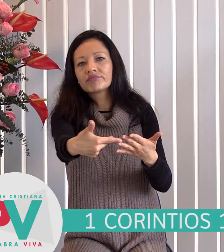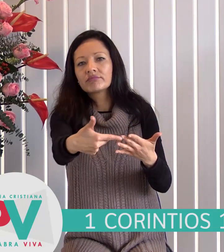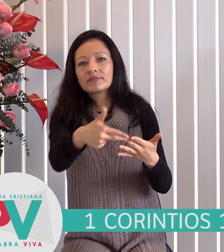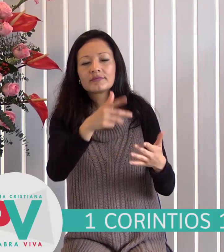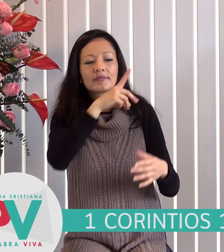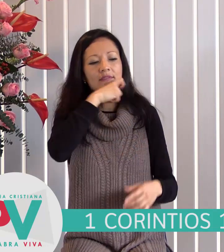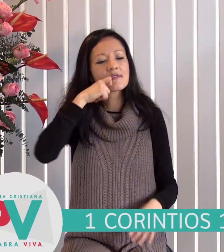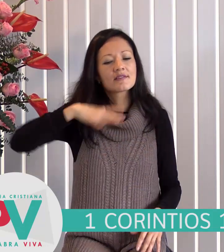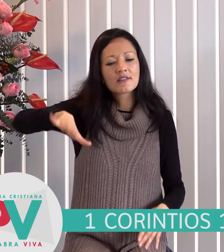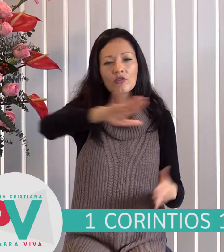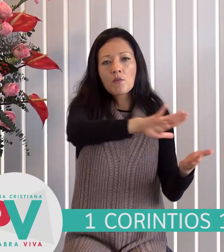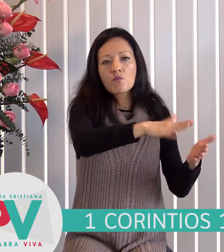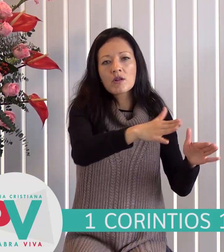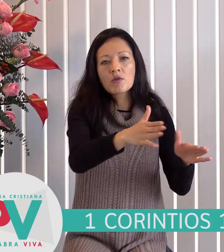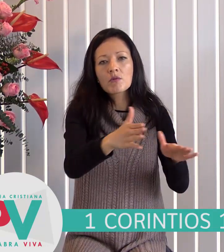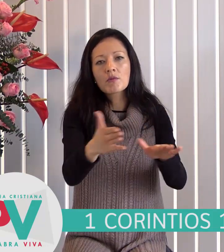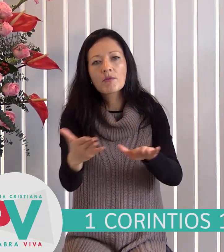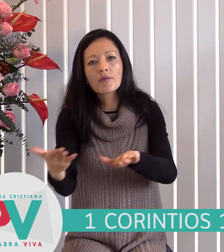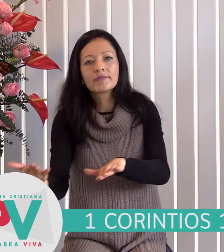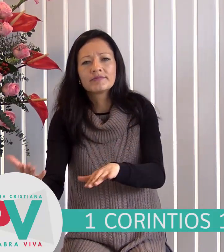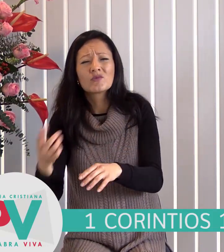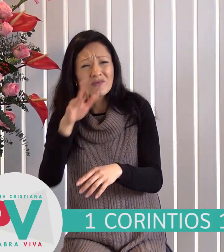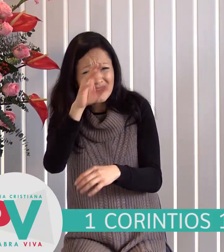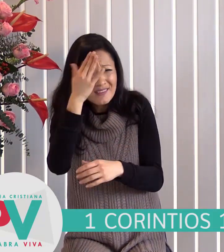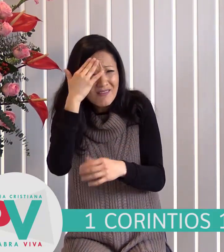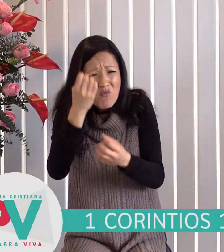cuántos entraron a la tierra prometida?